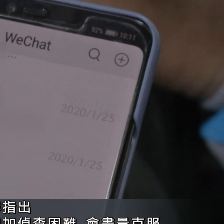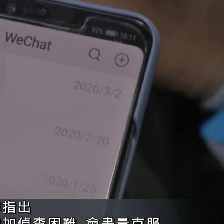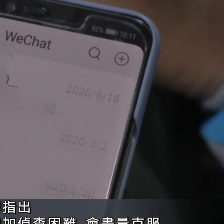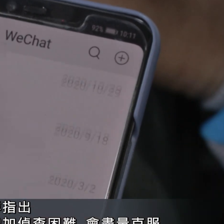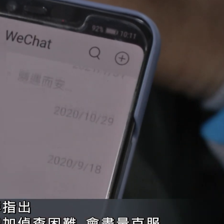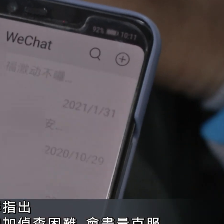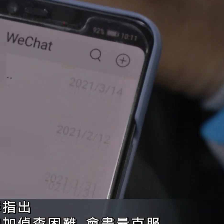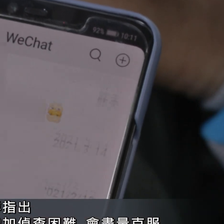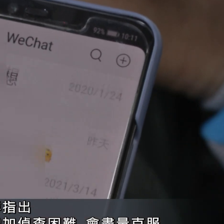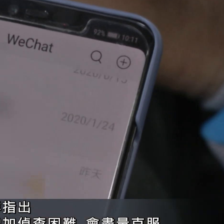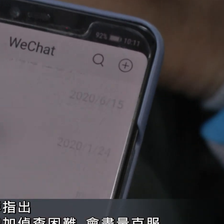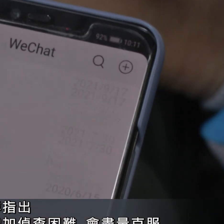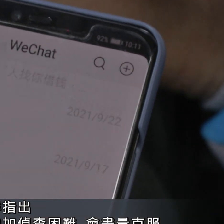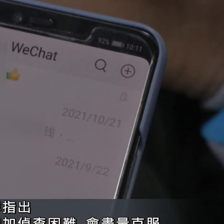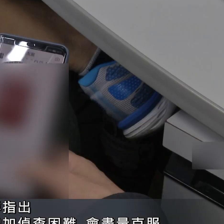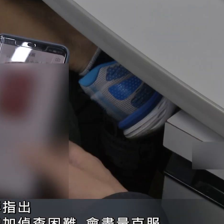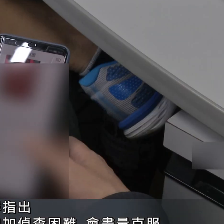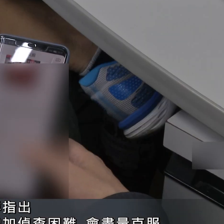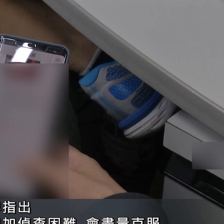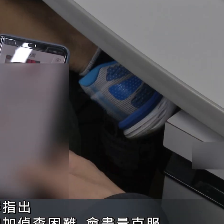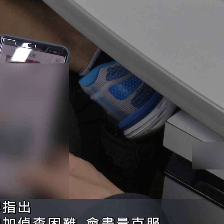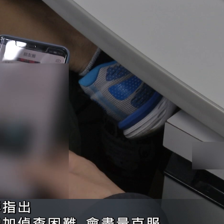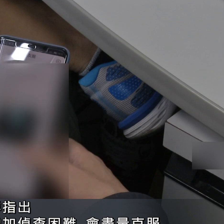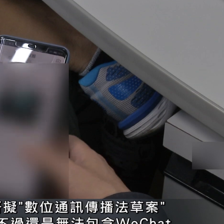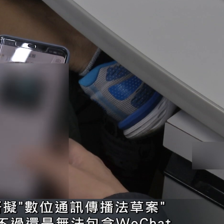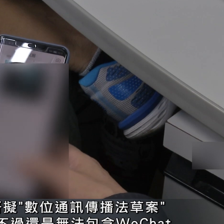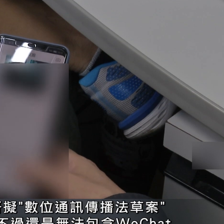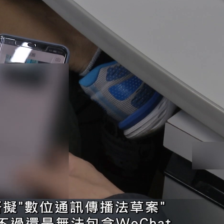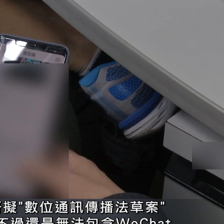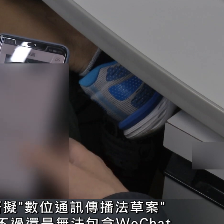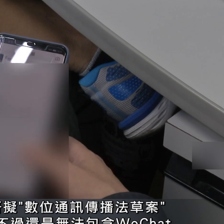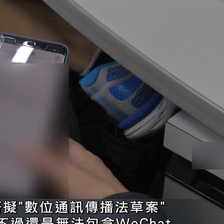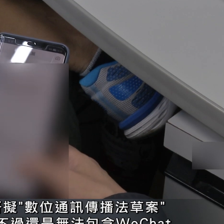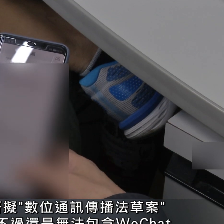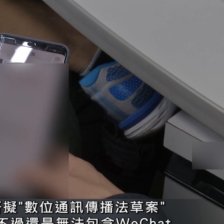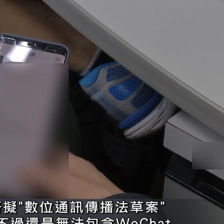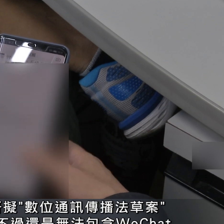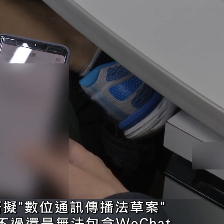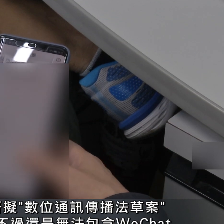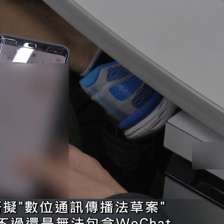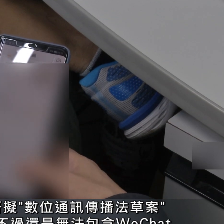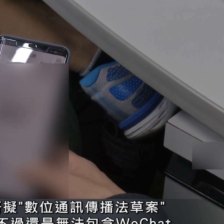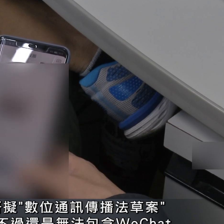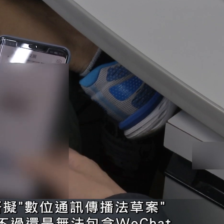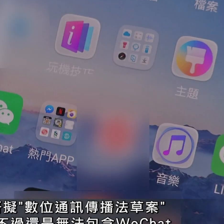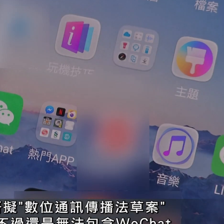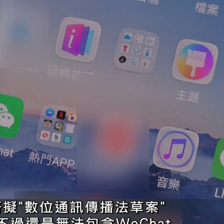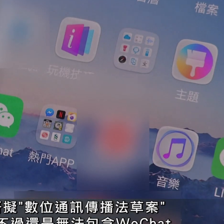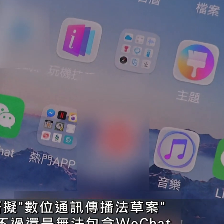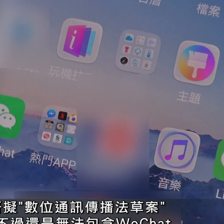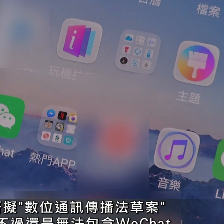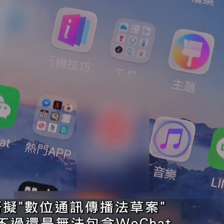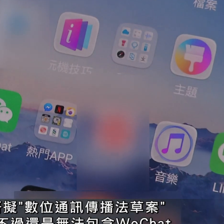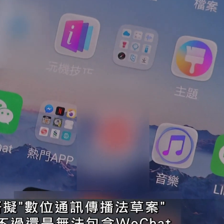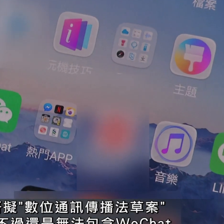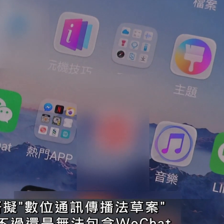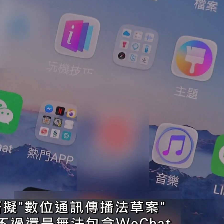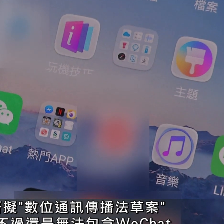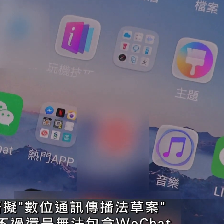加密软体增加侦查困难，会尽量克服。虽然 NCC 日前研拟数位通讯传播法草案纳管通讯平台，不过